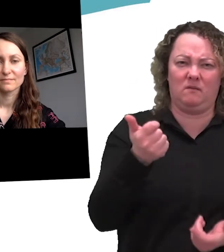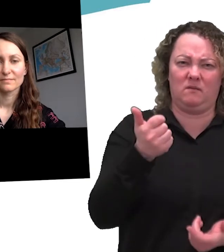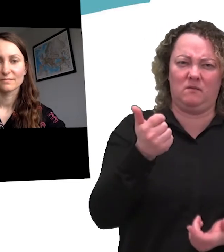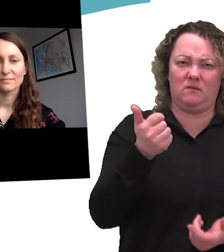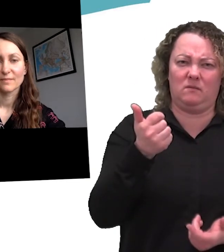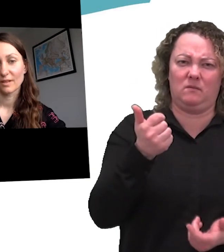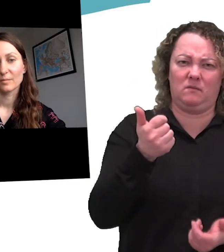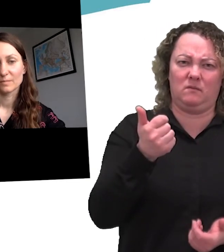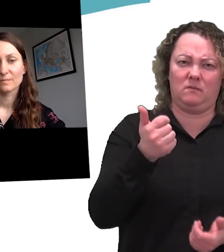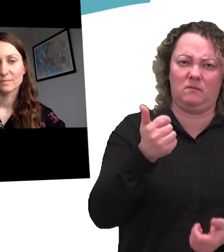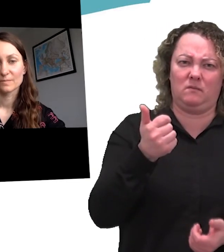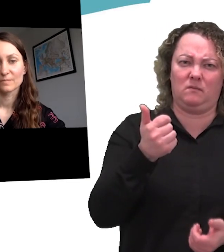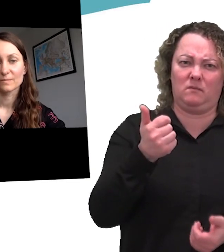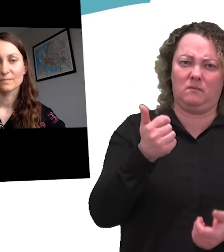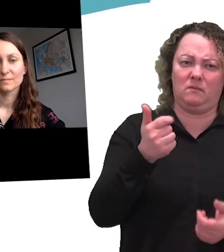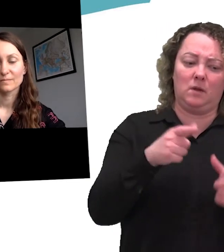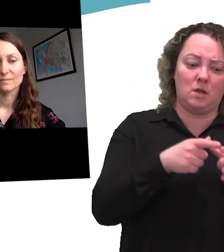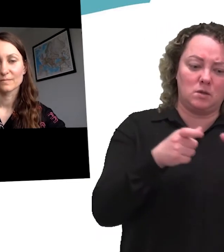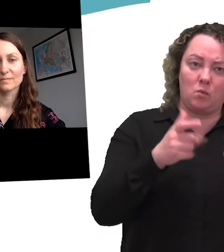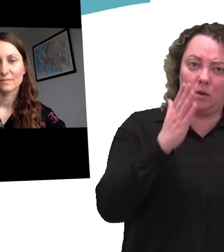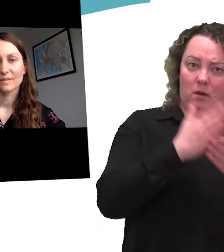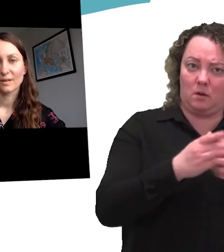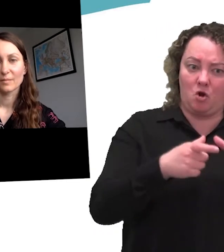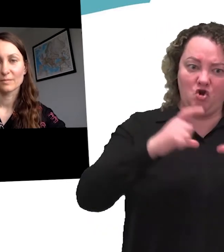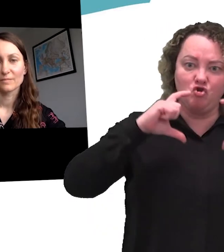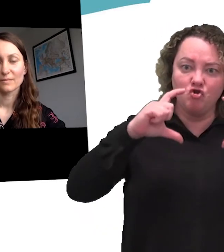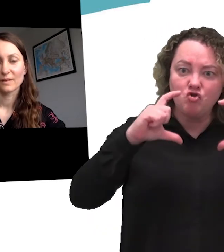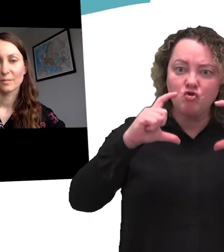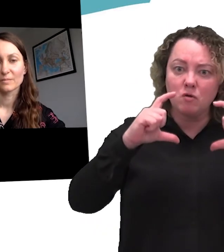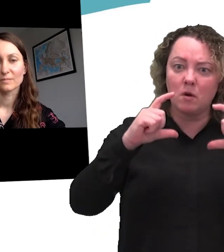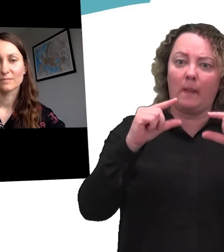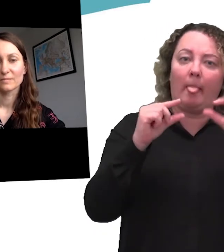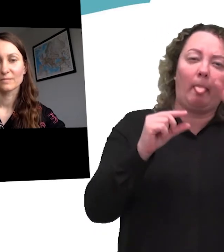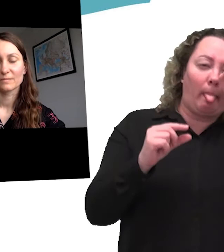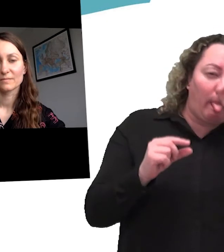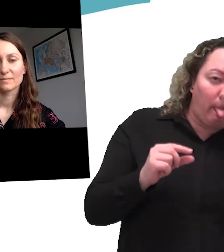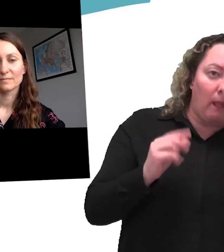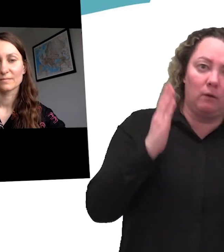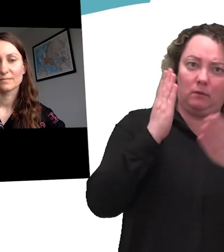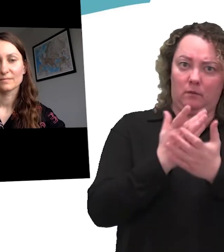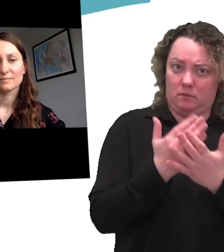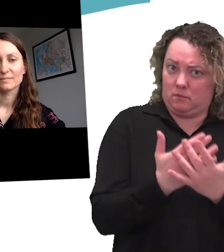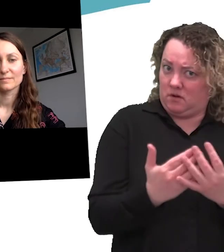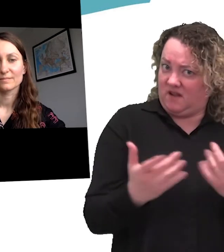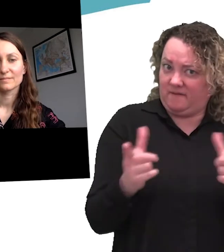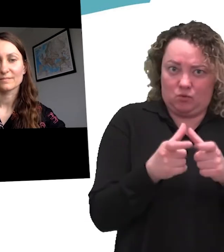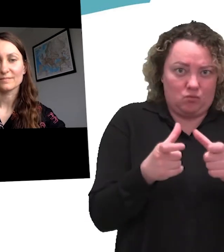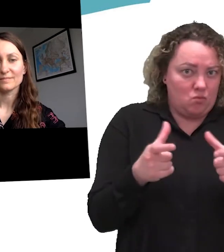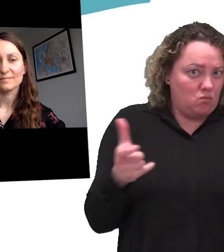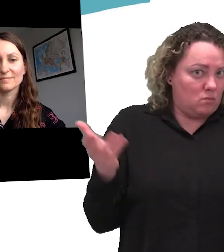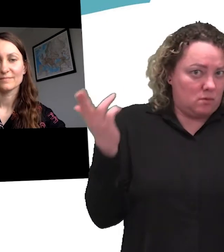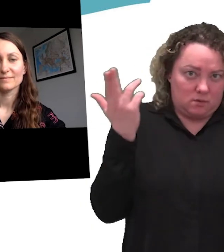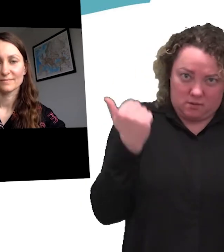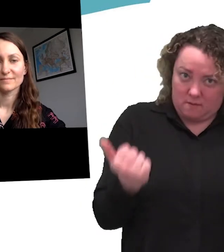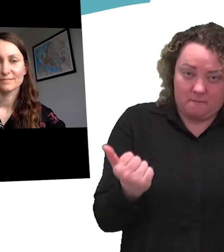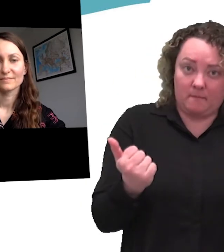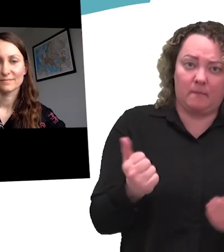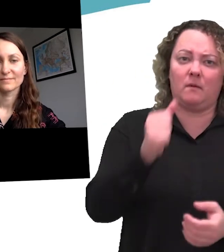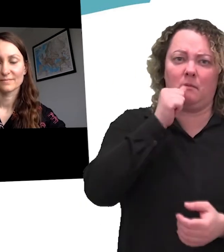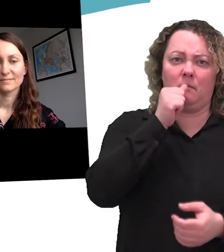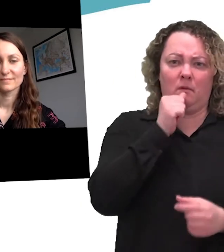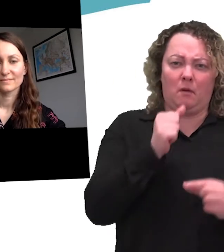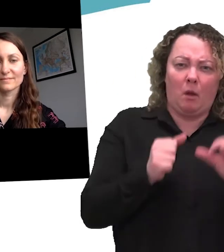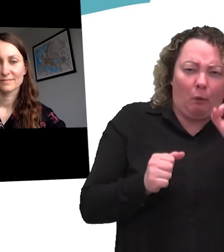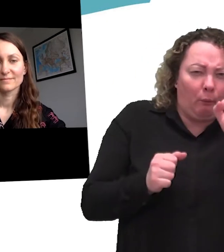yra toks. Taip. O kiti sausainiai yra va tokie. Taip. Tada mes galim sakyti, nu šitie labai mažiukai, tai šitų